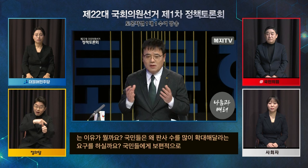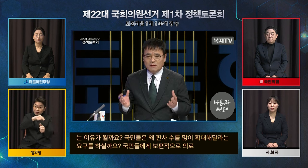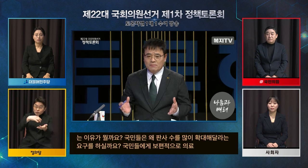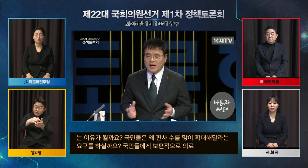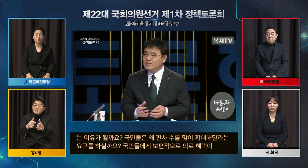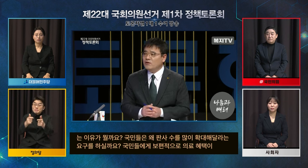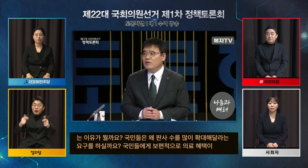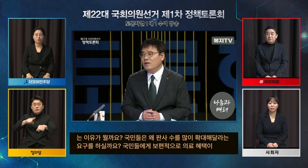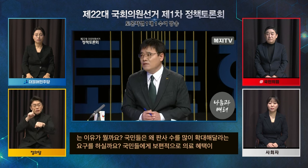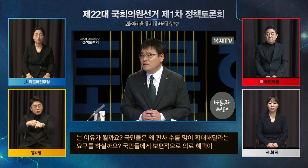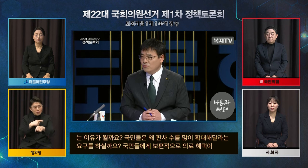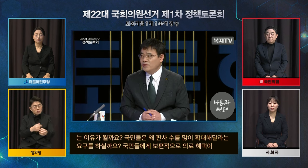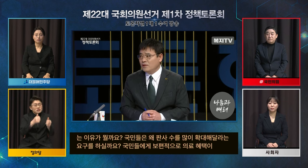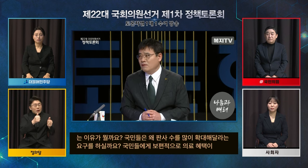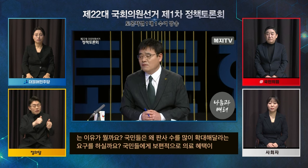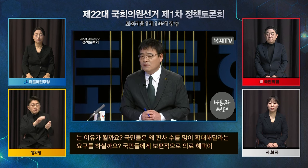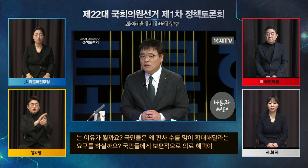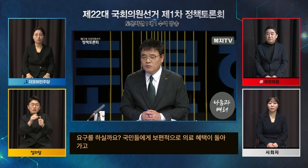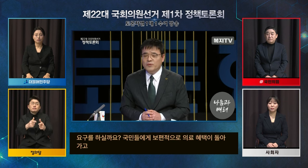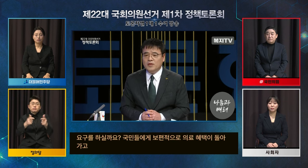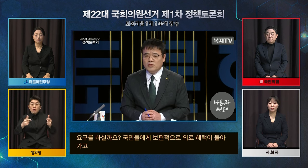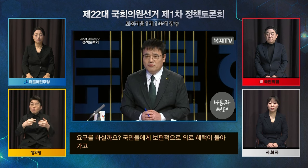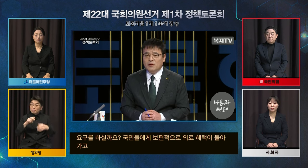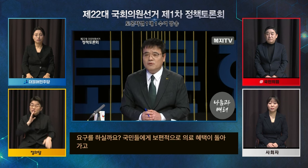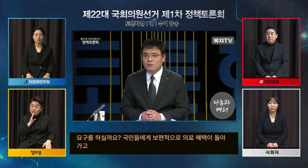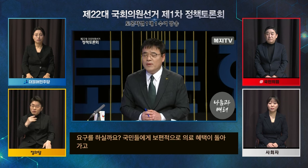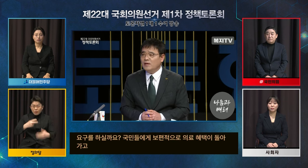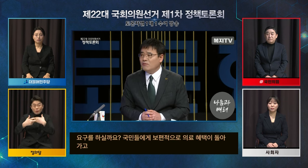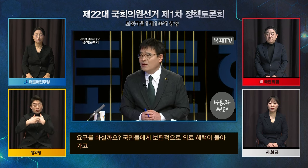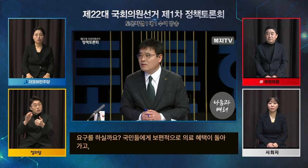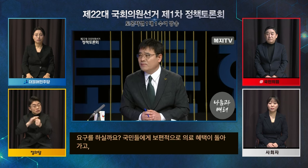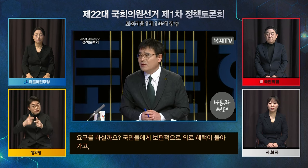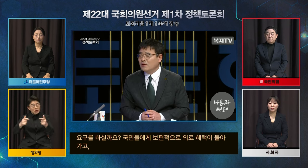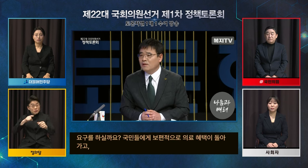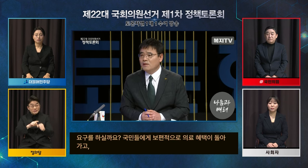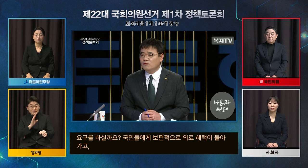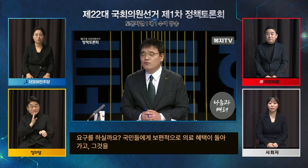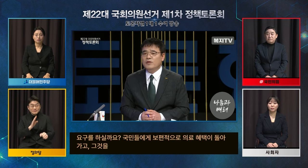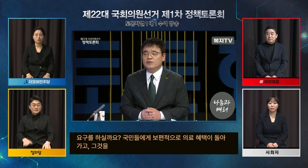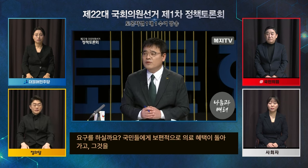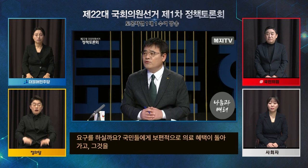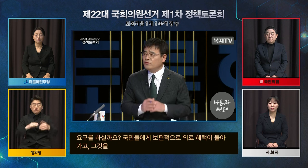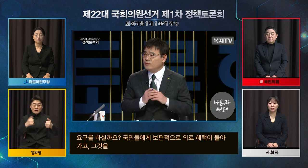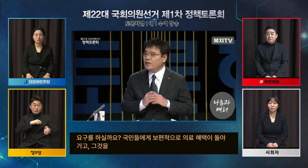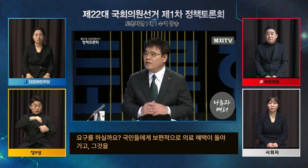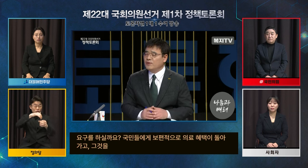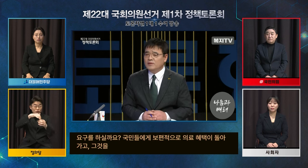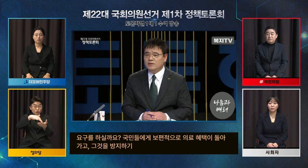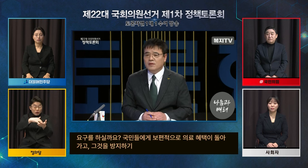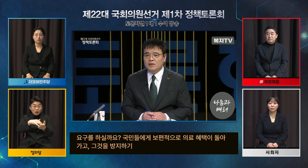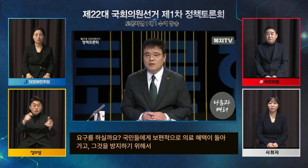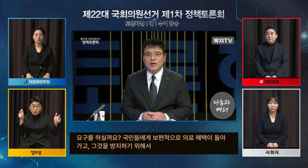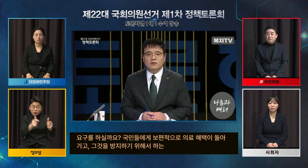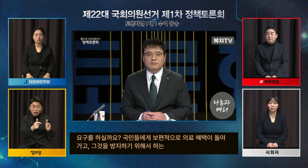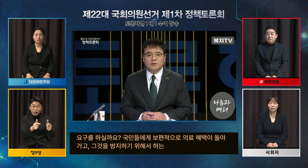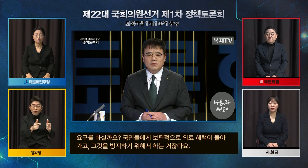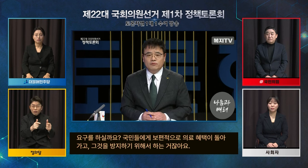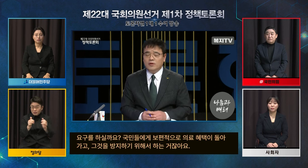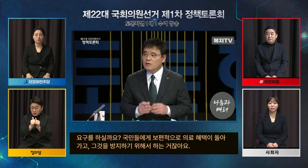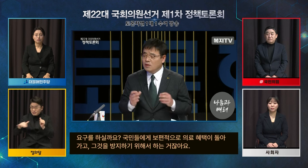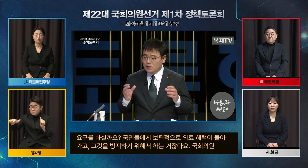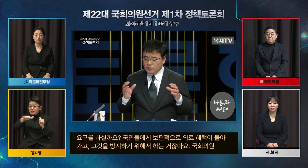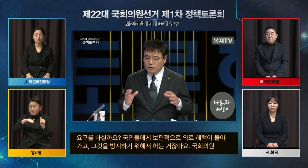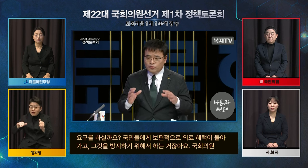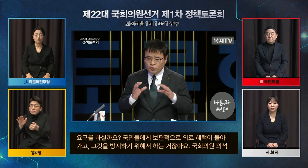그것을 방지하기 위해서 하는 제도잖아요. 국민들에게 유리하고 좋은 방향으로 가는 것입니다. 국회의원의 의석수를 축소하게 되면 그만큼